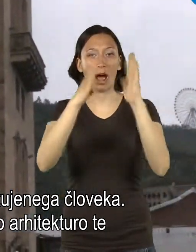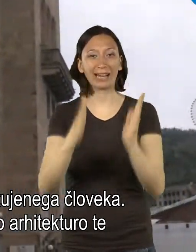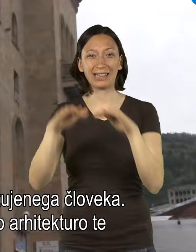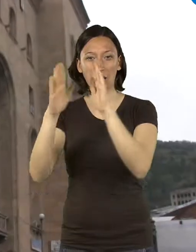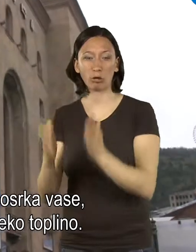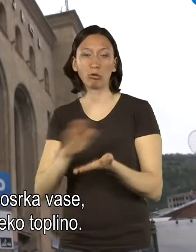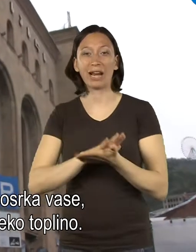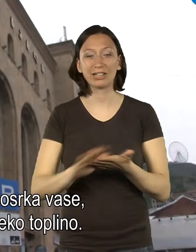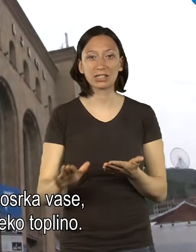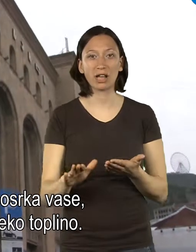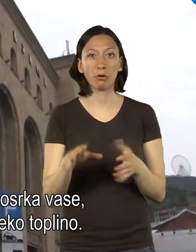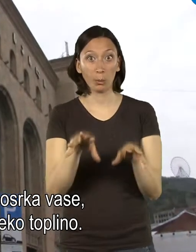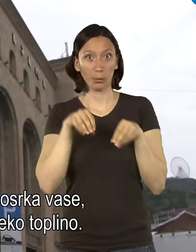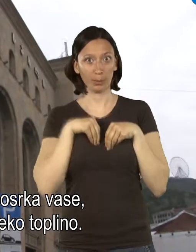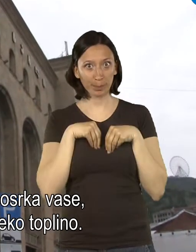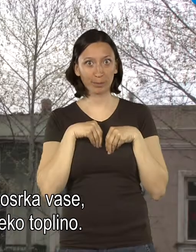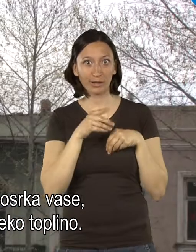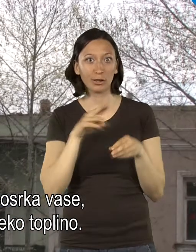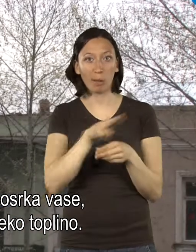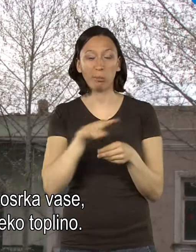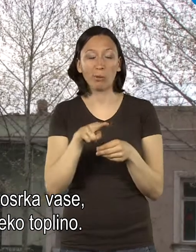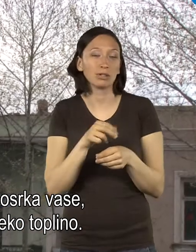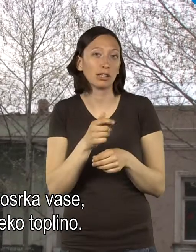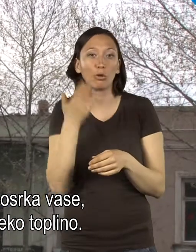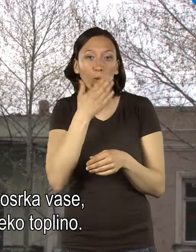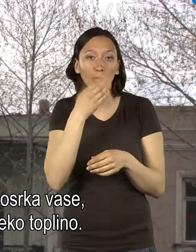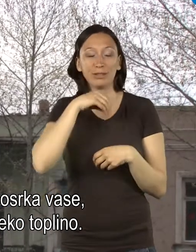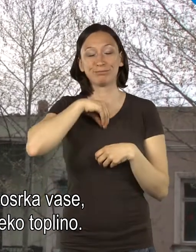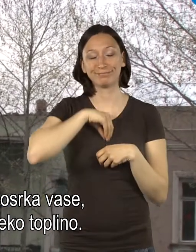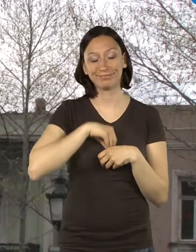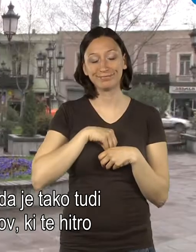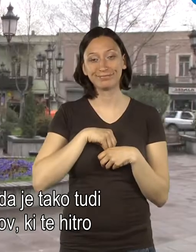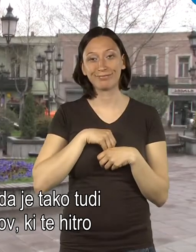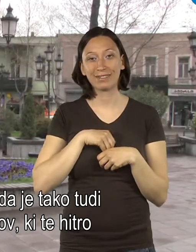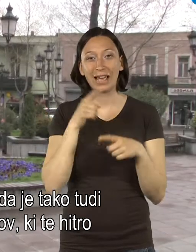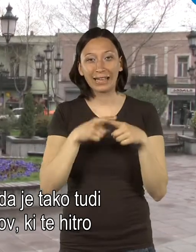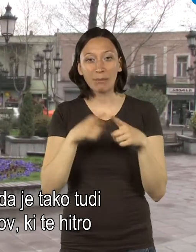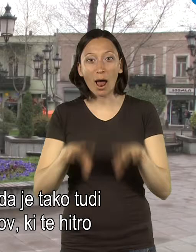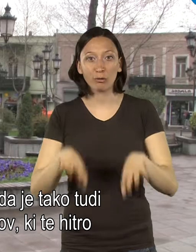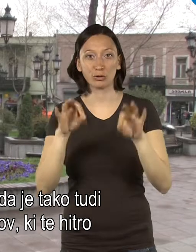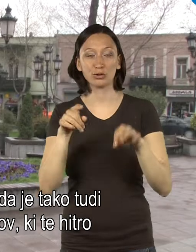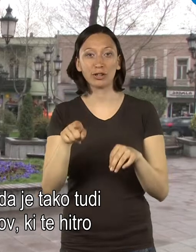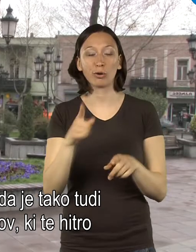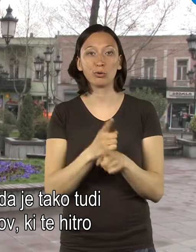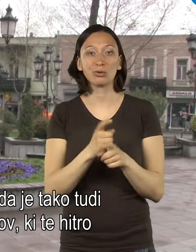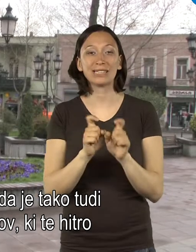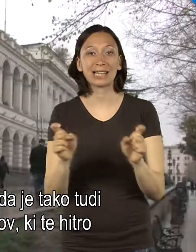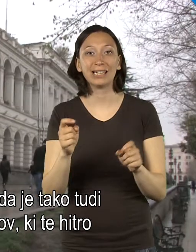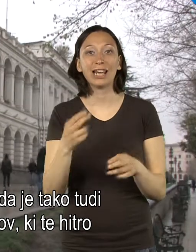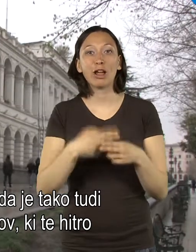te enostavno posrka vase ter napolni z neko toplino. Malo ugotoviš, da je tako tudi zaradi domačinov, ki